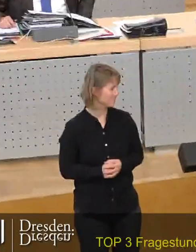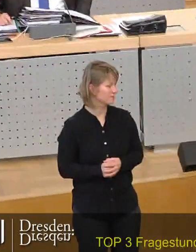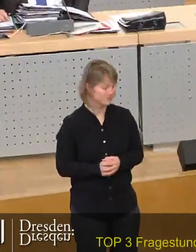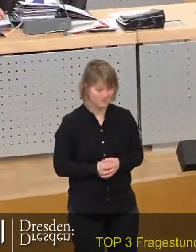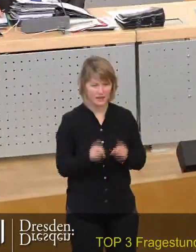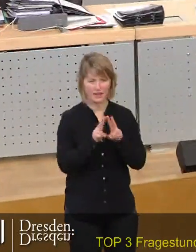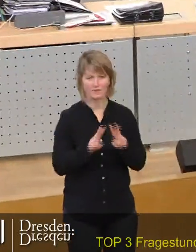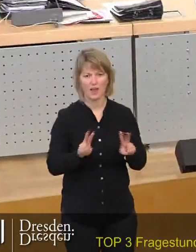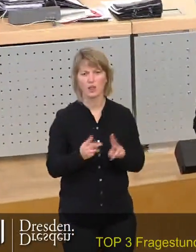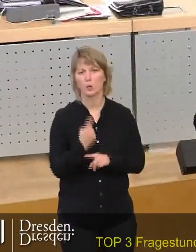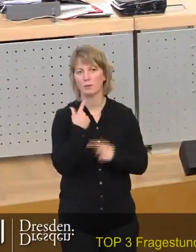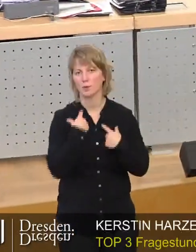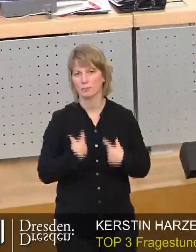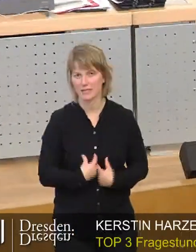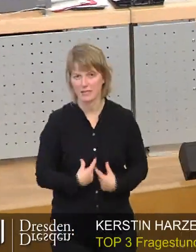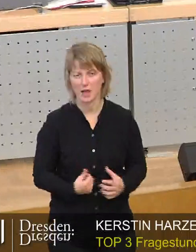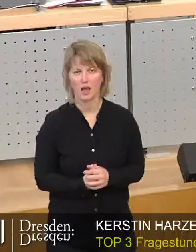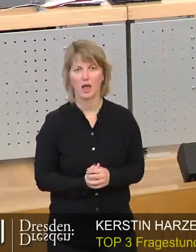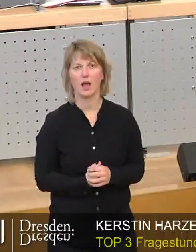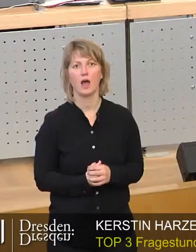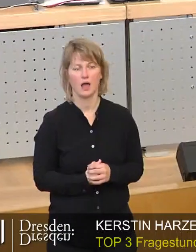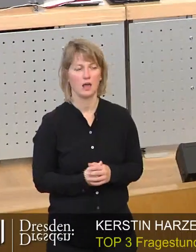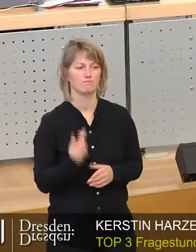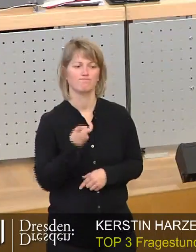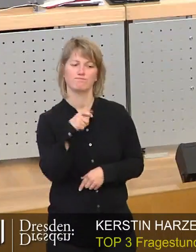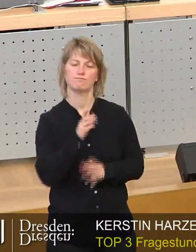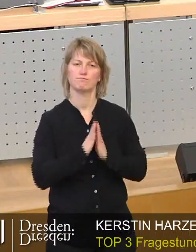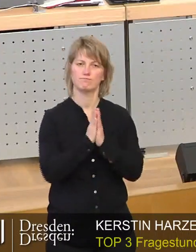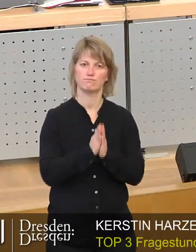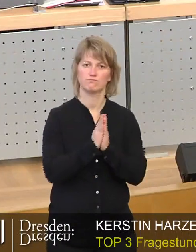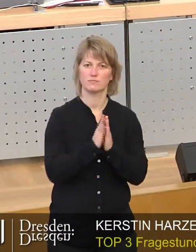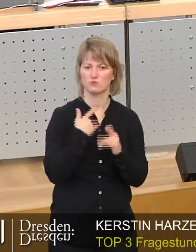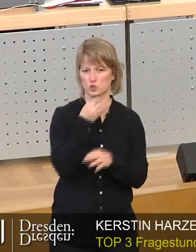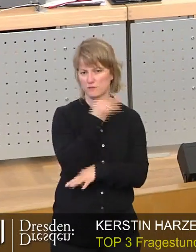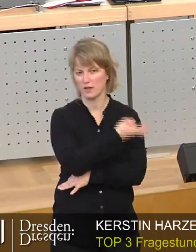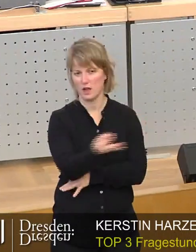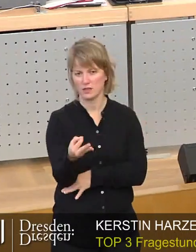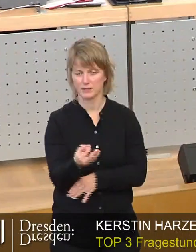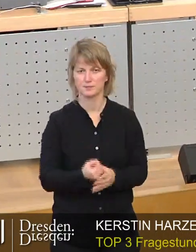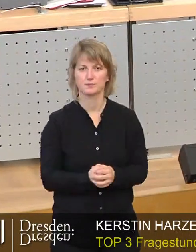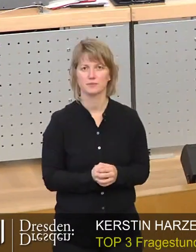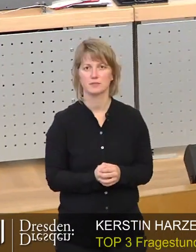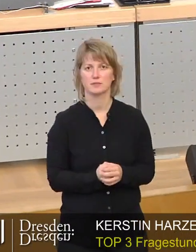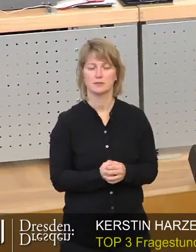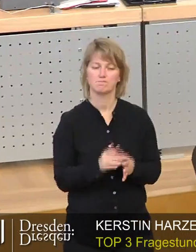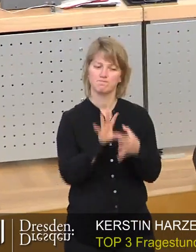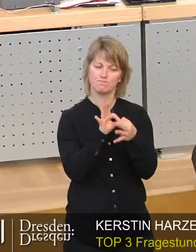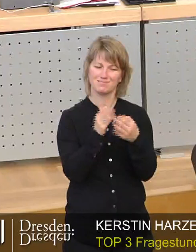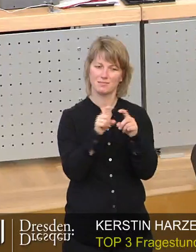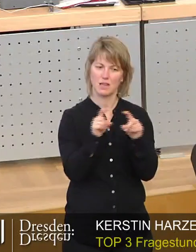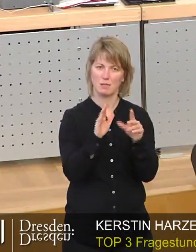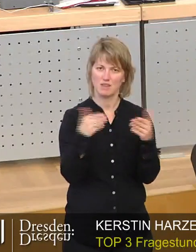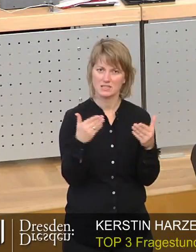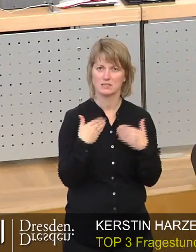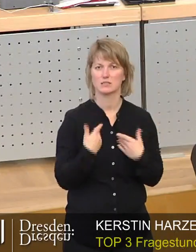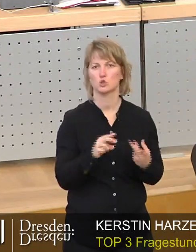Sehr geehrter Herr Oberbürgermeister, ich komme entsprechend der Bitte heute nach vorne, um meine Frage zu stellen. Meine Frage bezieht sich auf die